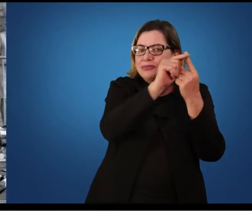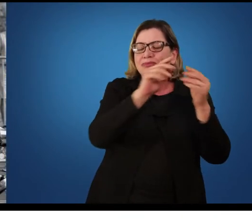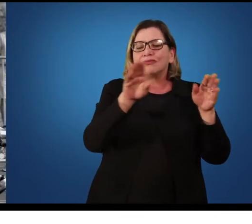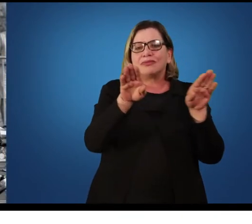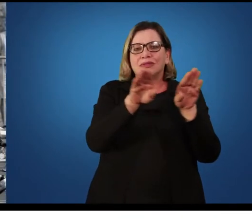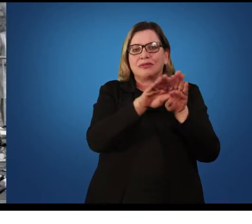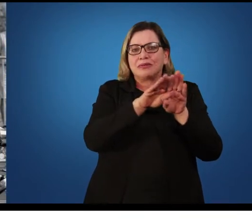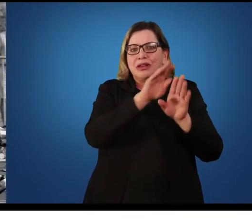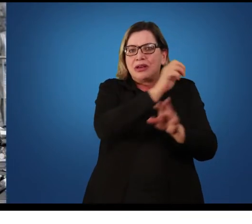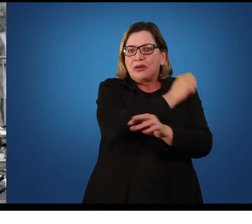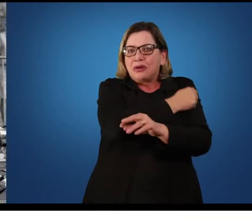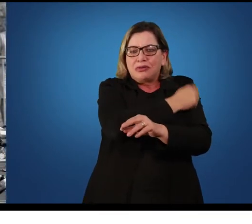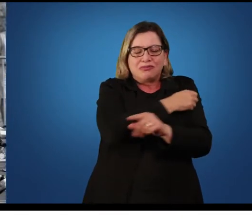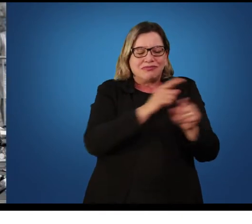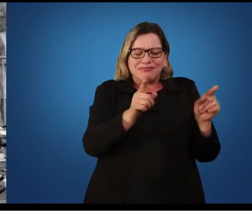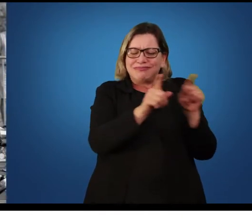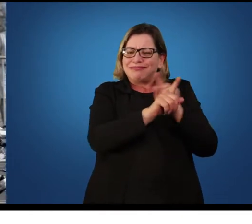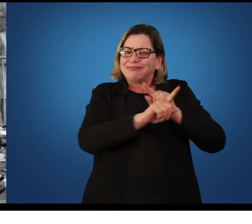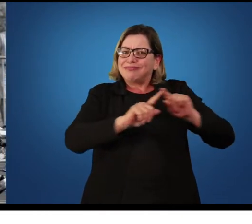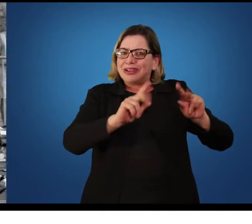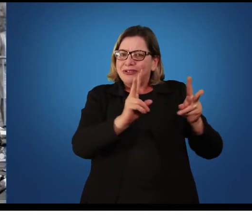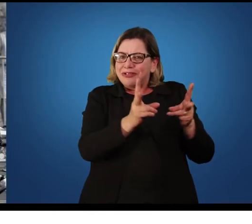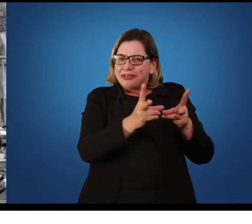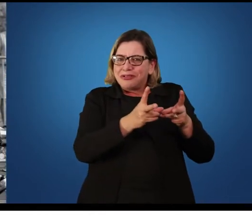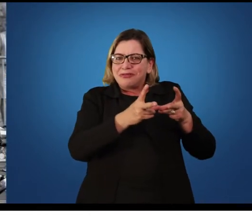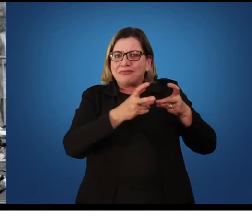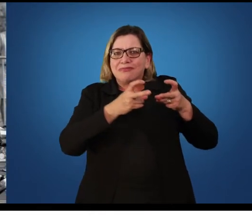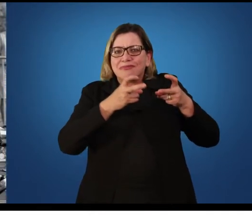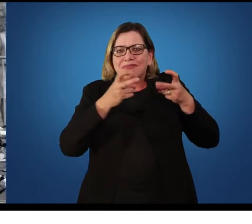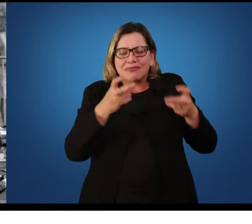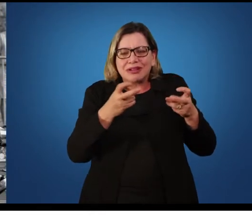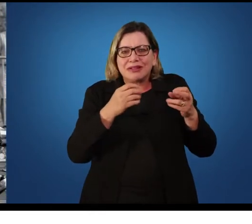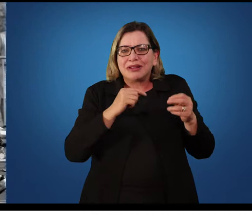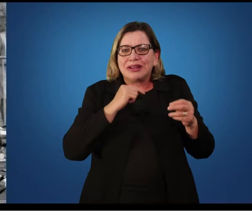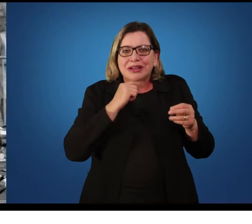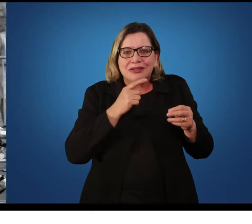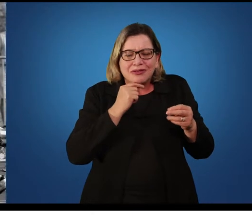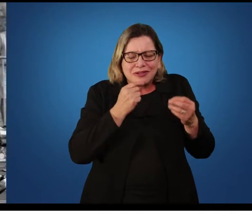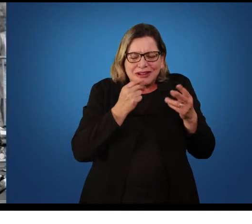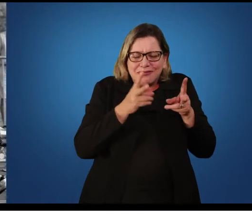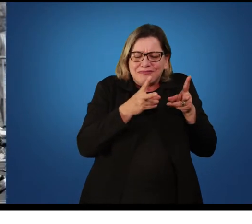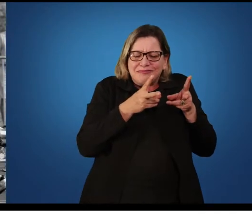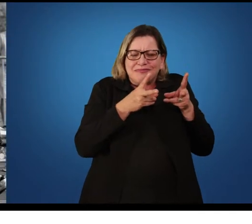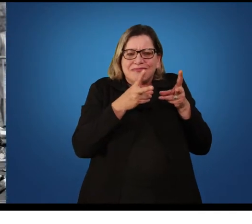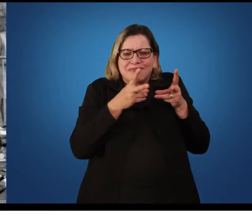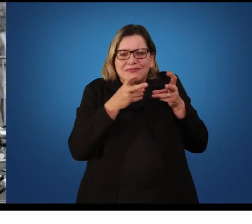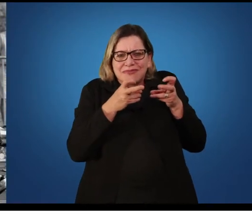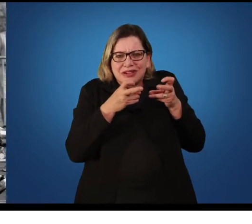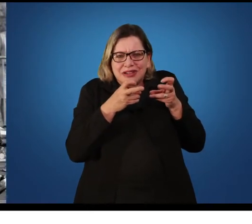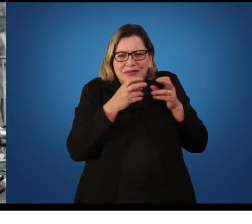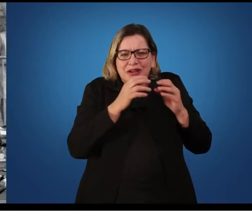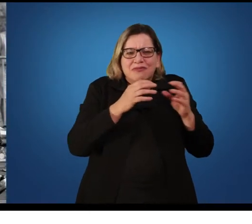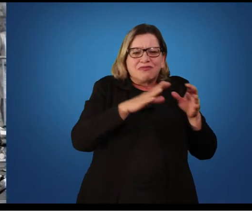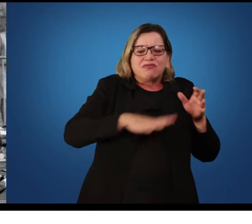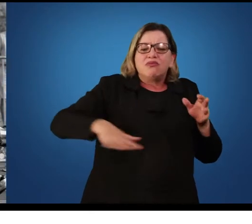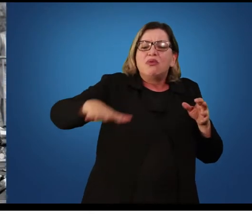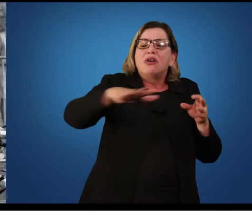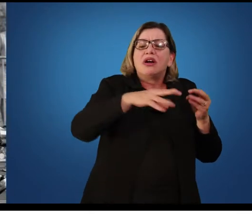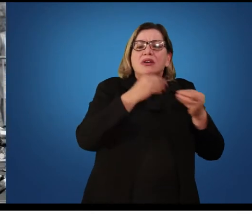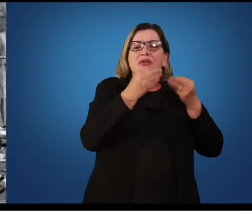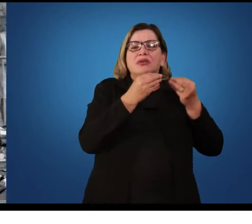aluno não discrimina entre os aspectos, ele não consegue fazer uma discriminação dos aspectos ambientais.